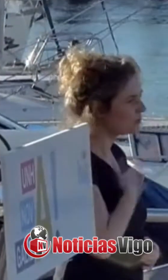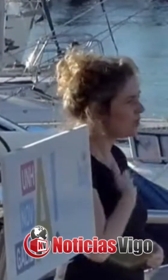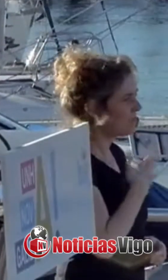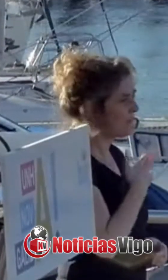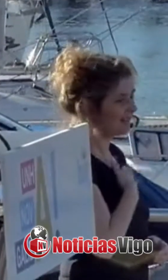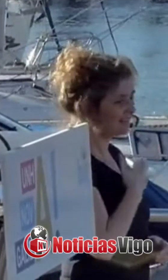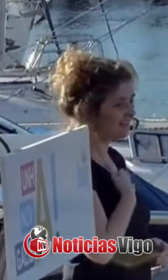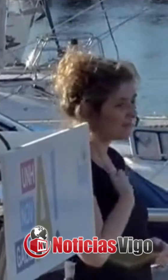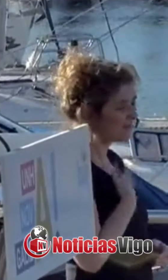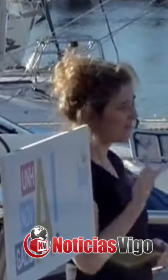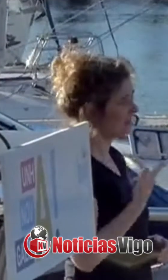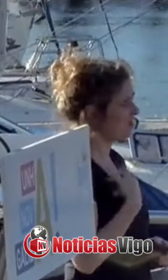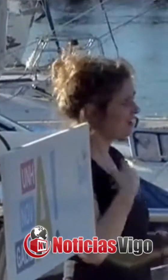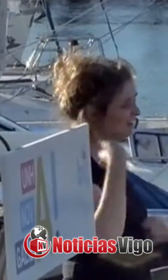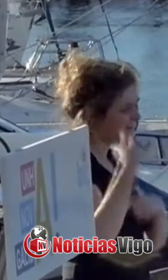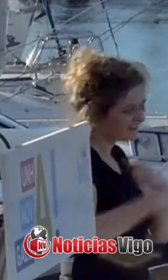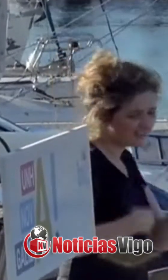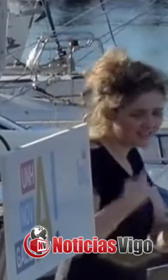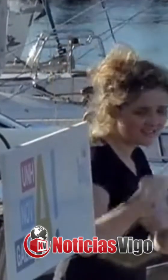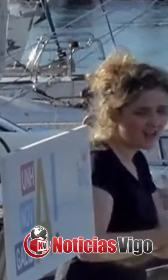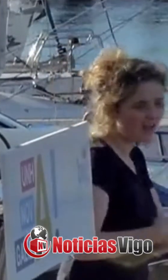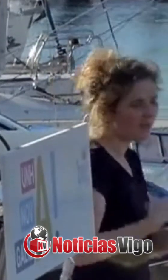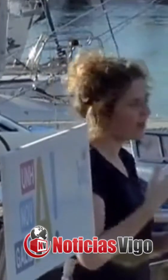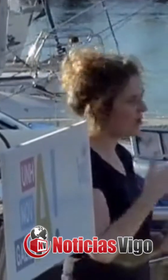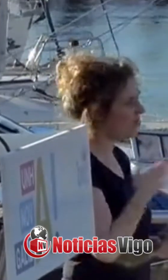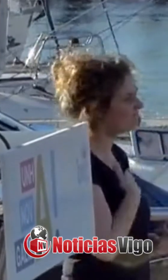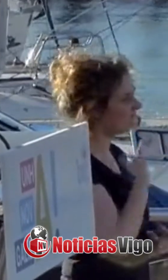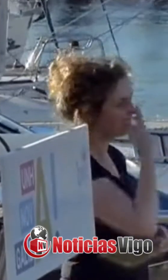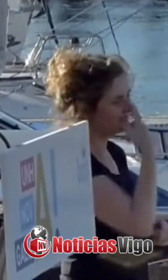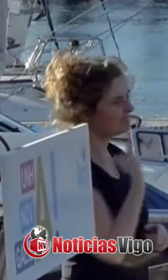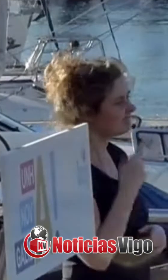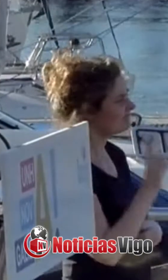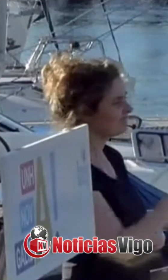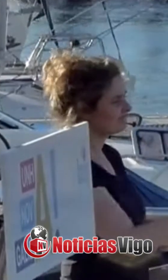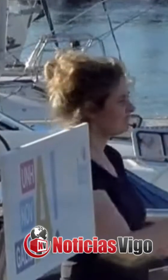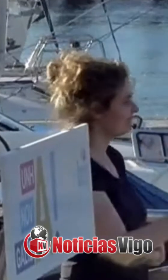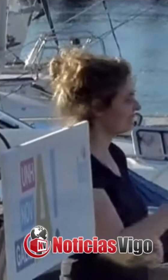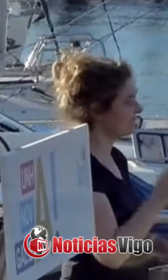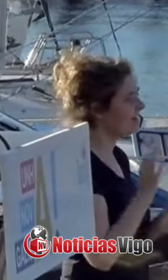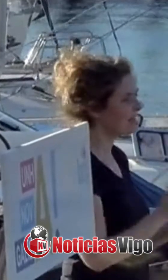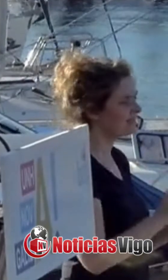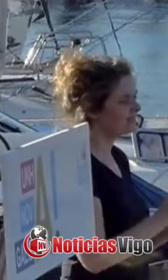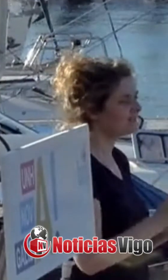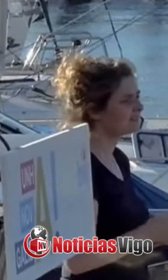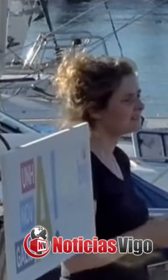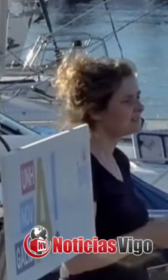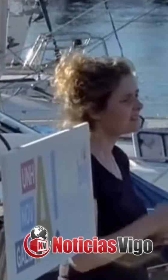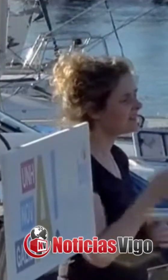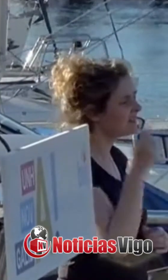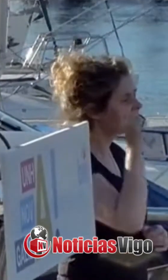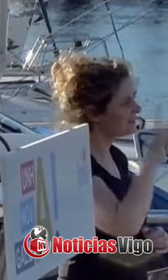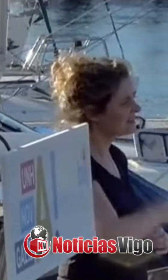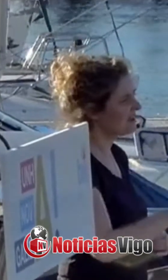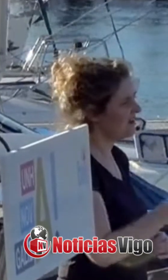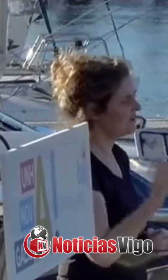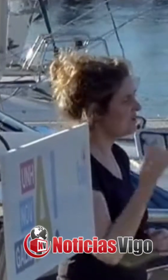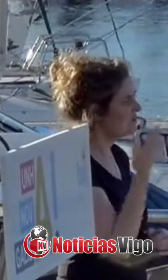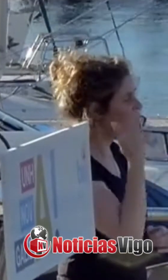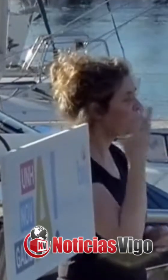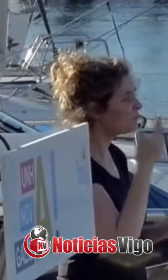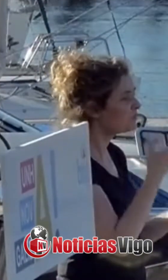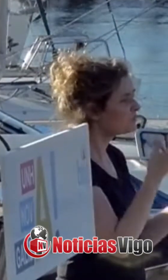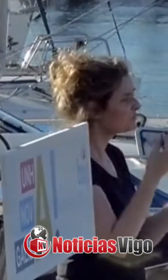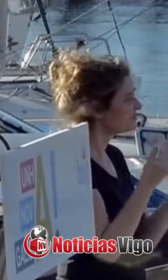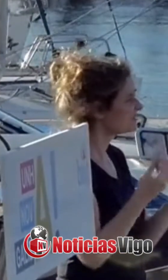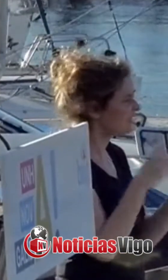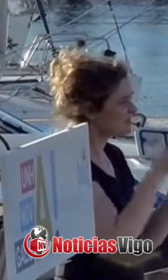noso patrimonio, as nosas tradicións teñan o protagonismo que lle corresponde. E sabemos do farta, da indignada que está